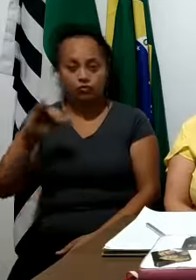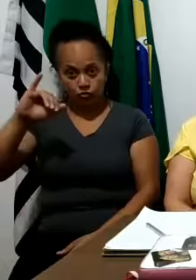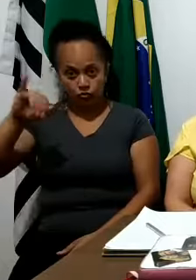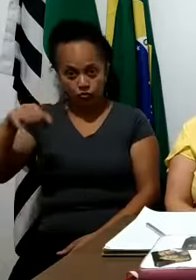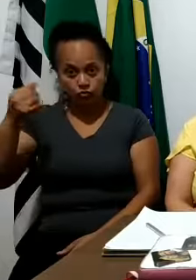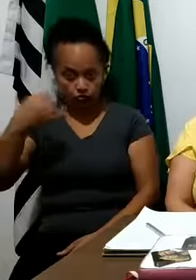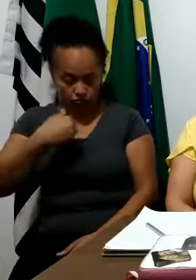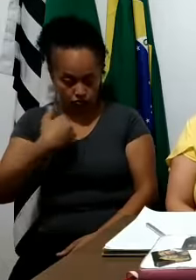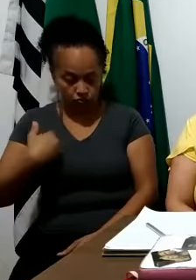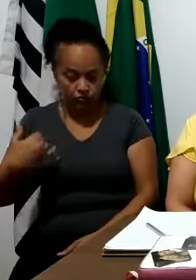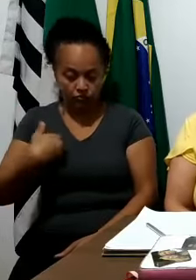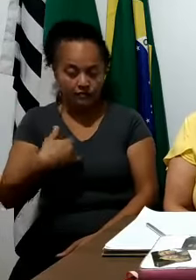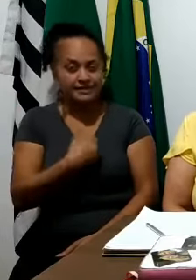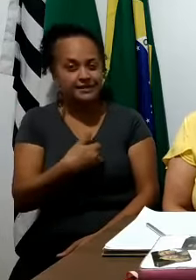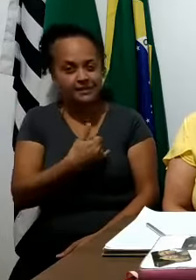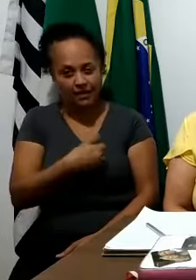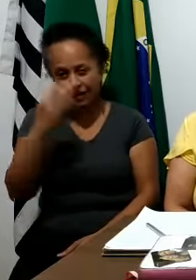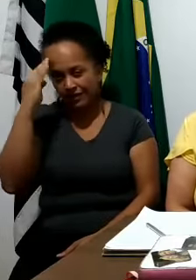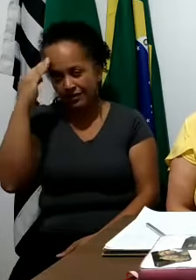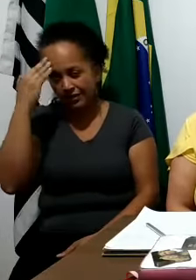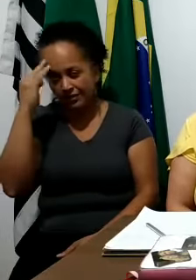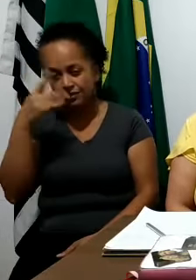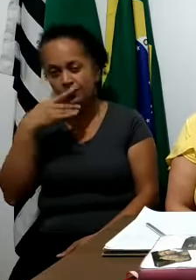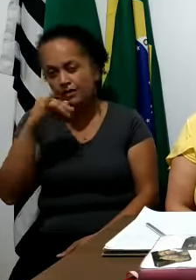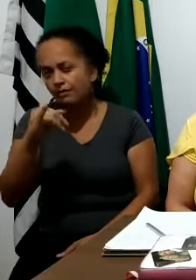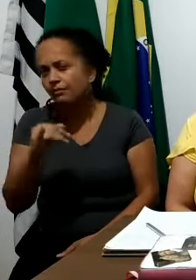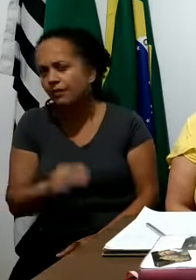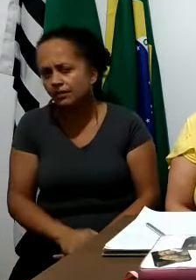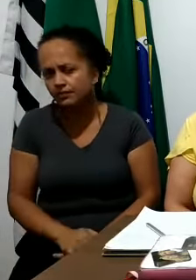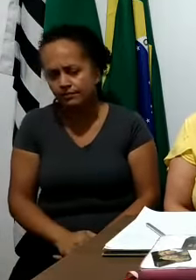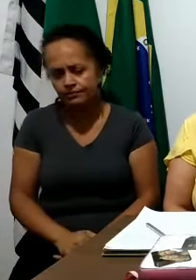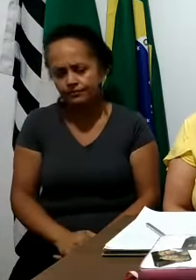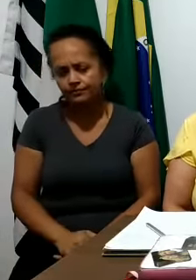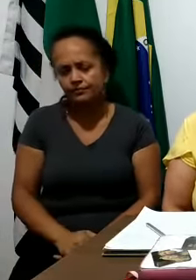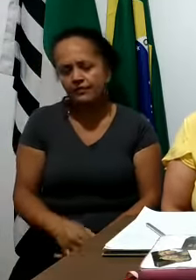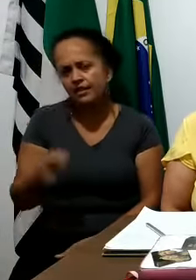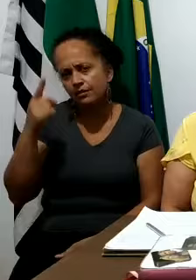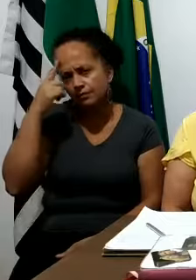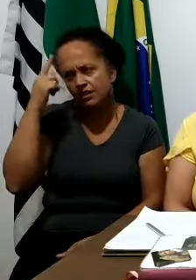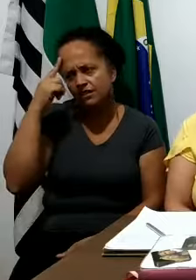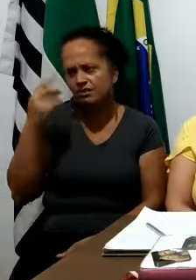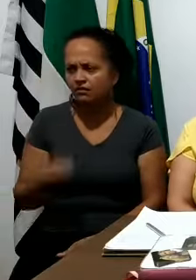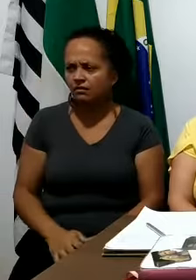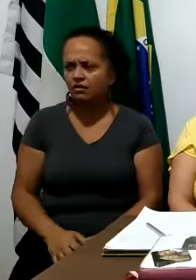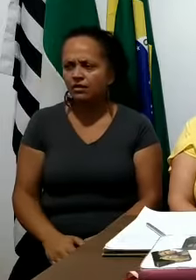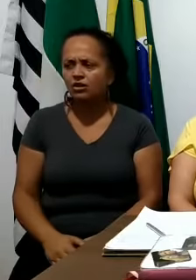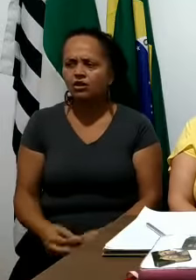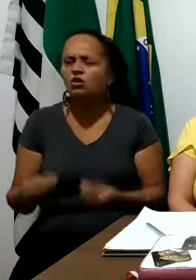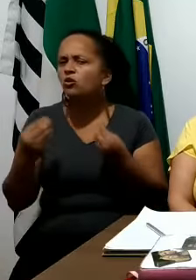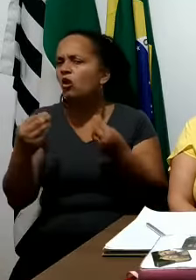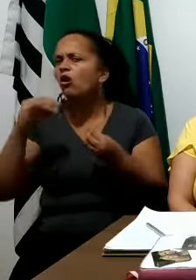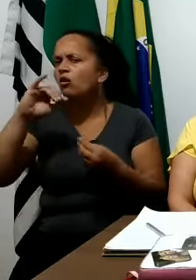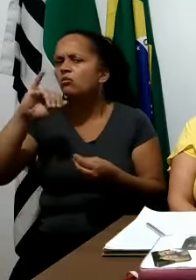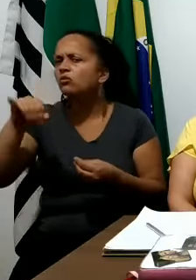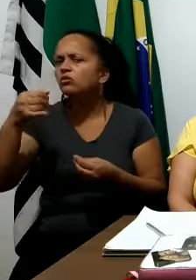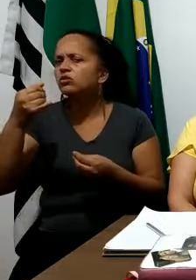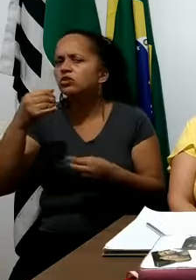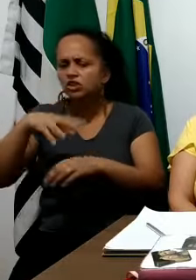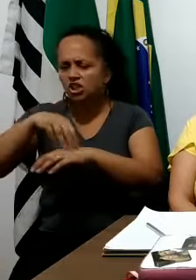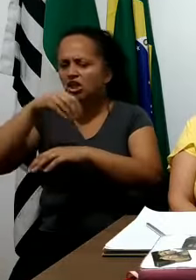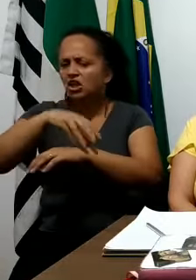ele enfrentar essas dificuldades. Aí você fala, como? Quais foram as dificuldades que ele teve? Jacó teve